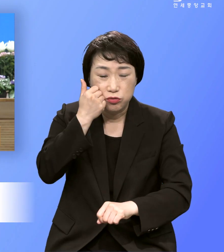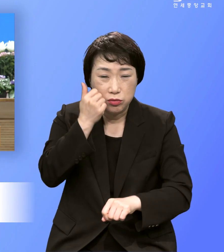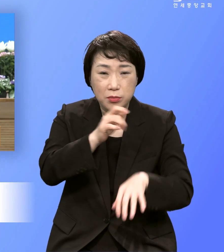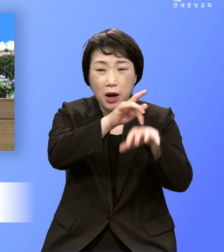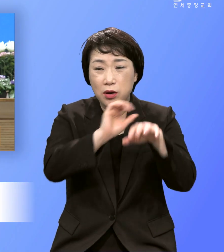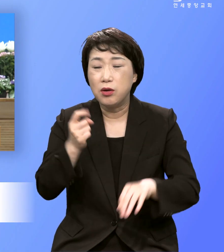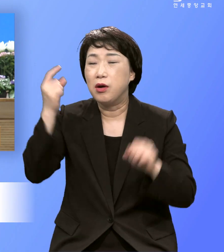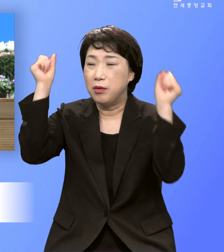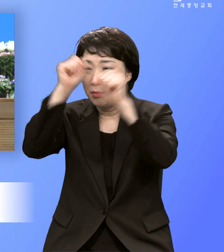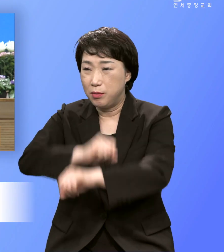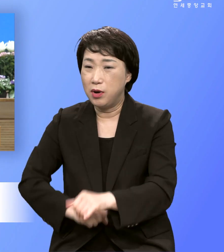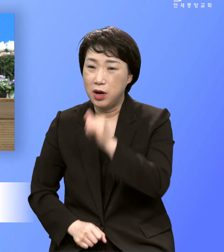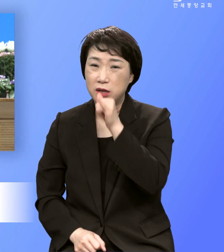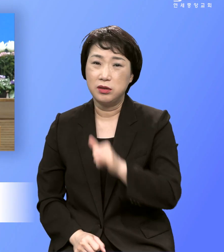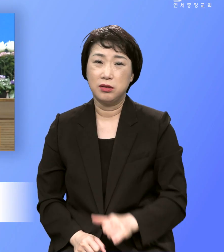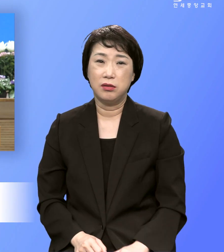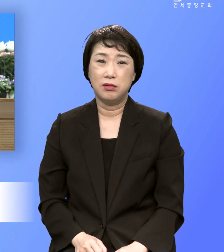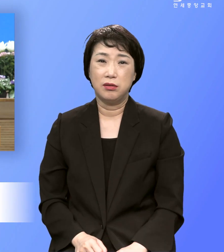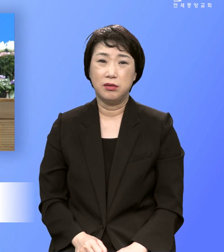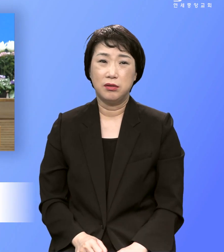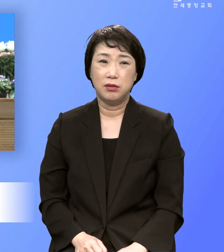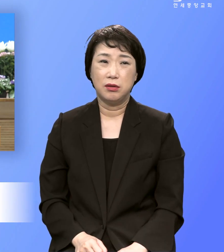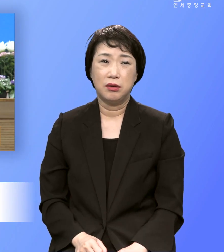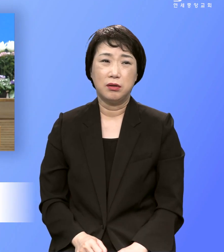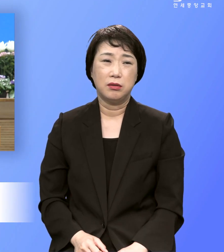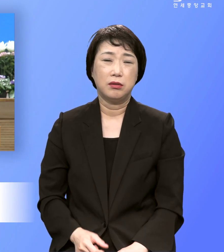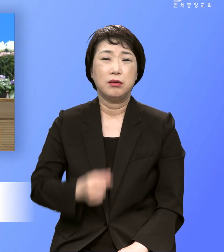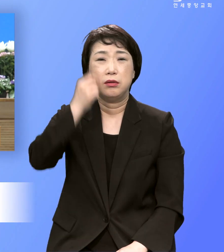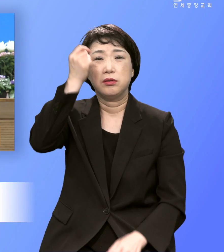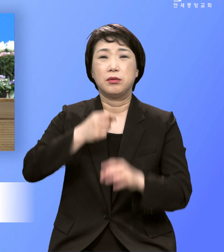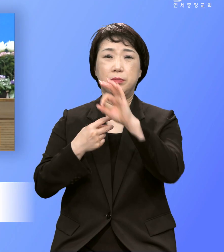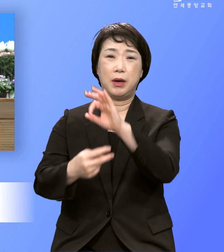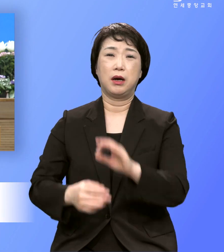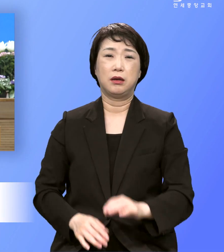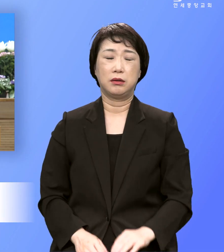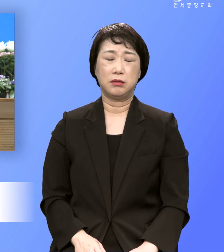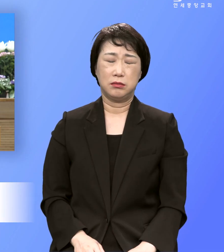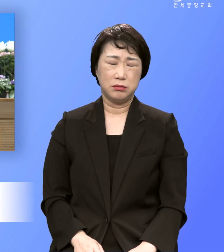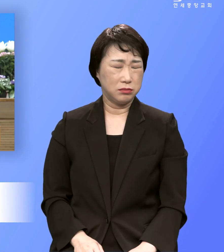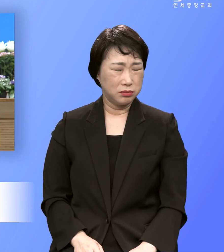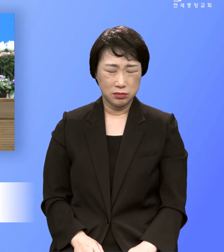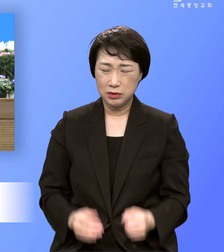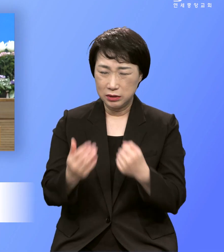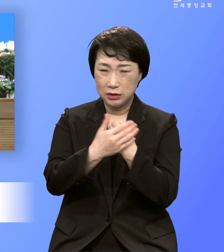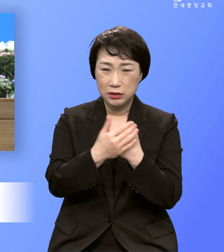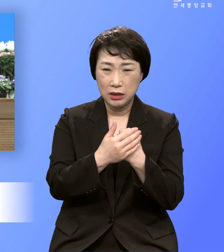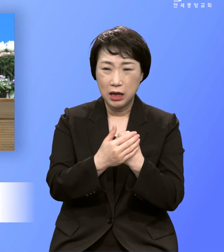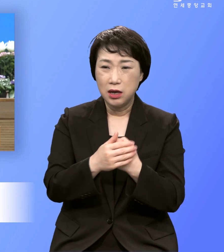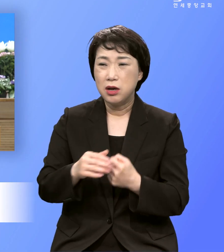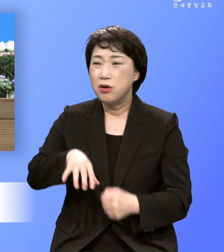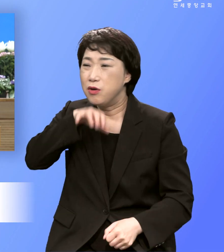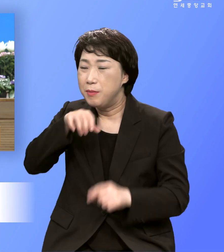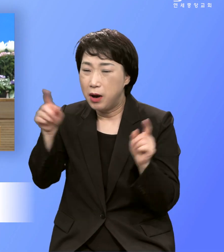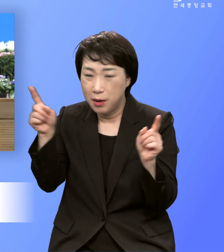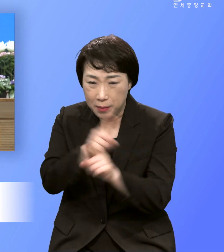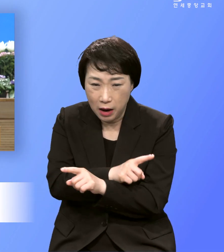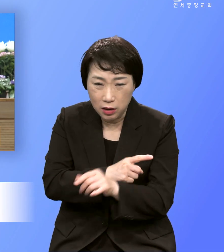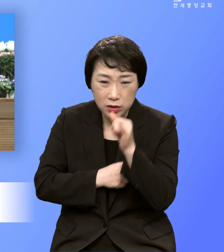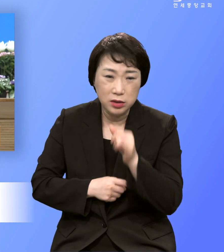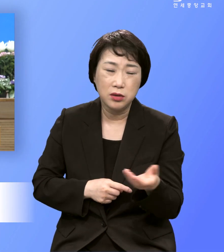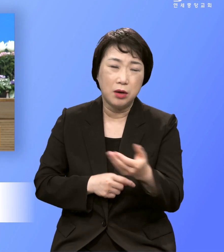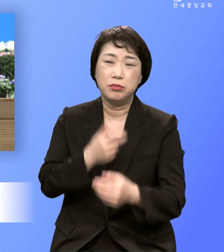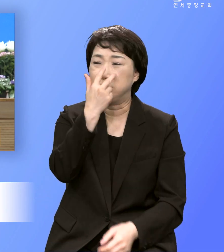의해서 멸망당했다는 거야. 가차없어. 은혜를 원망으로 갚는